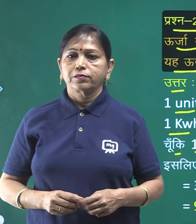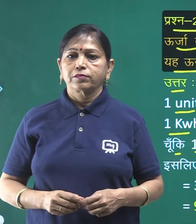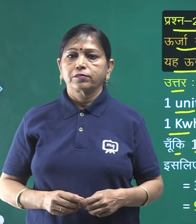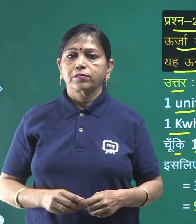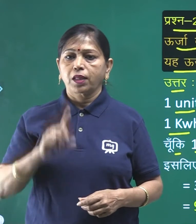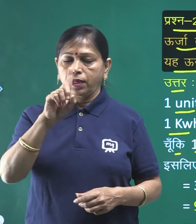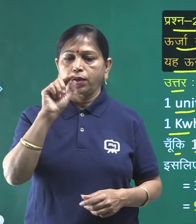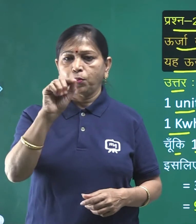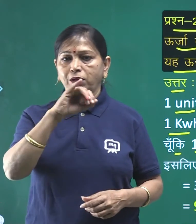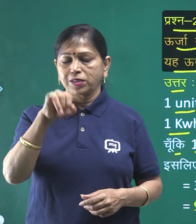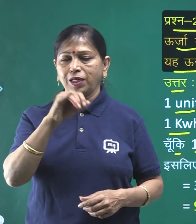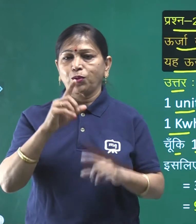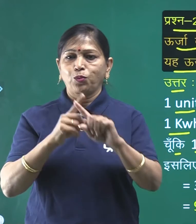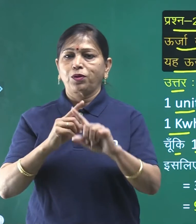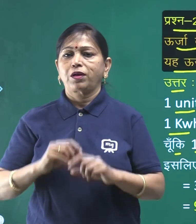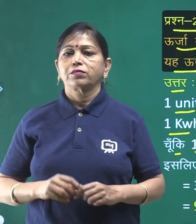1.6 गुणा